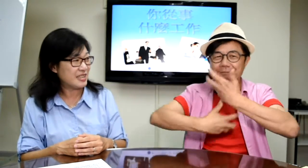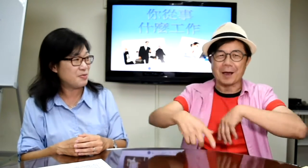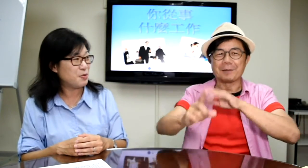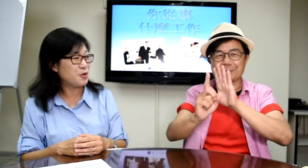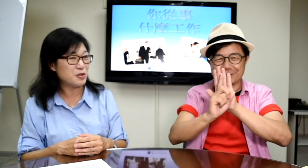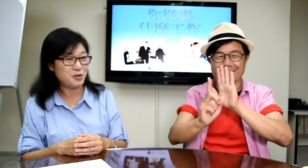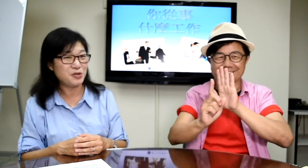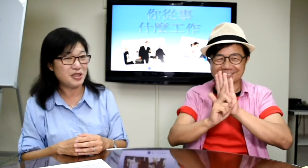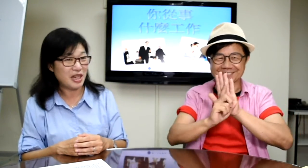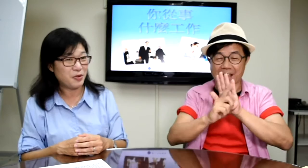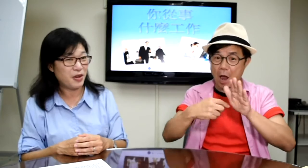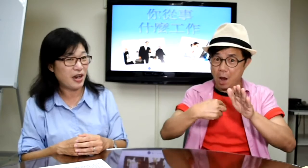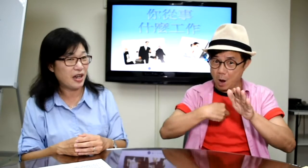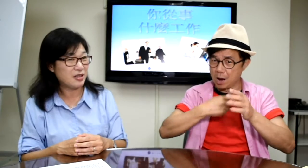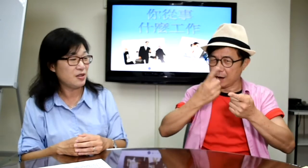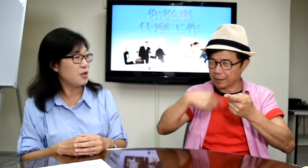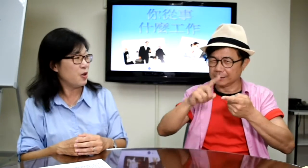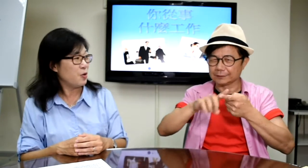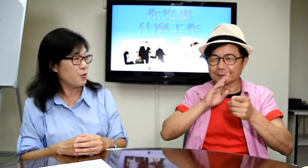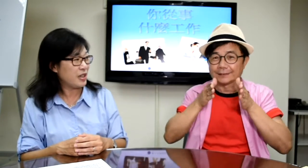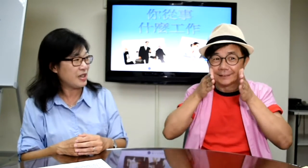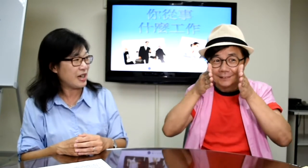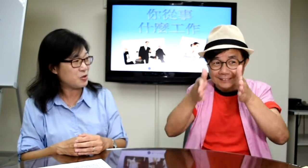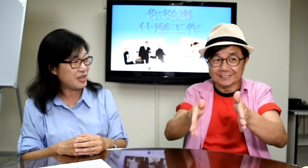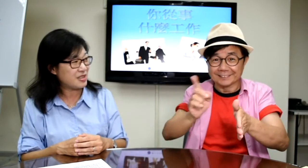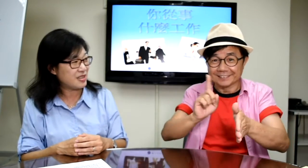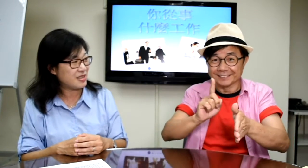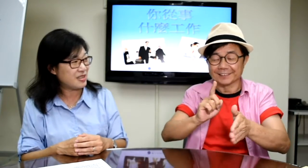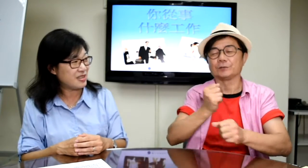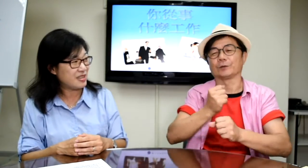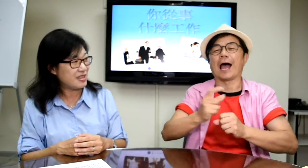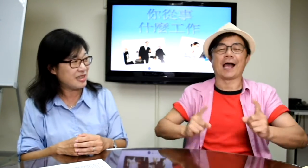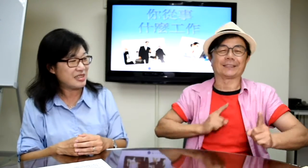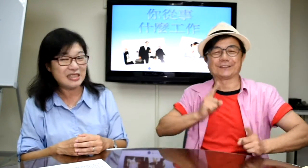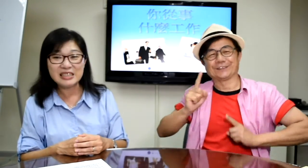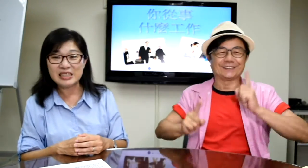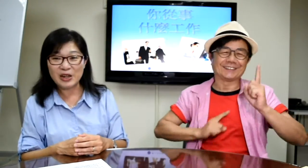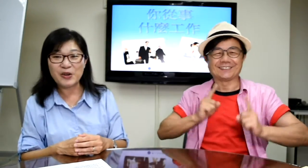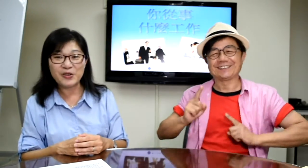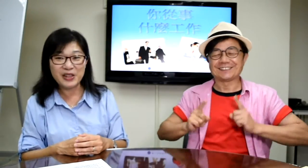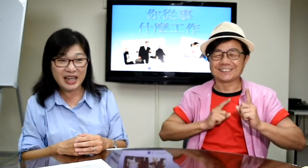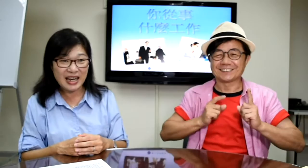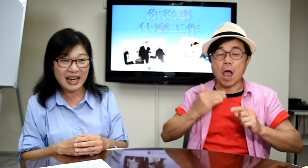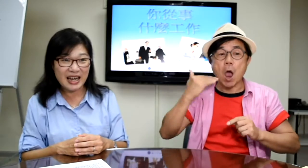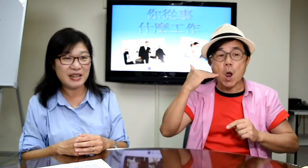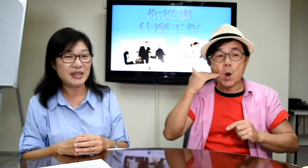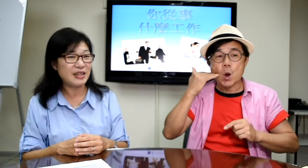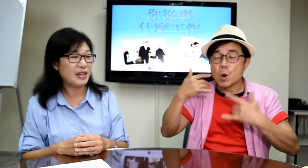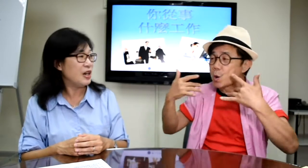默剧演员。我应该算是自由业。